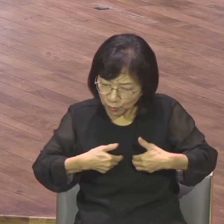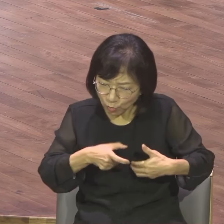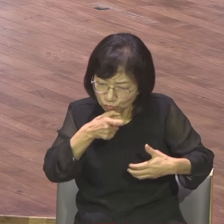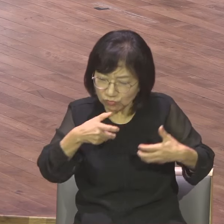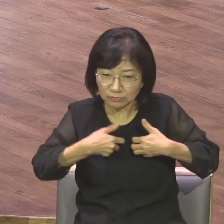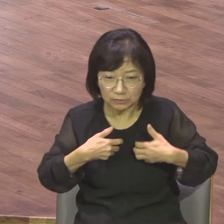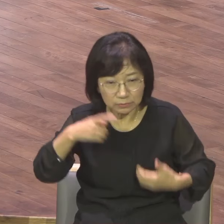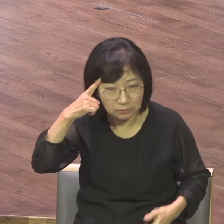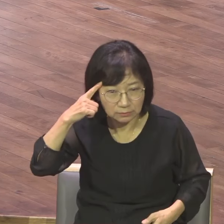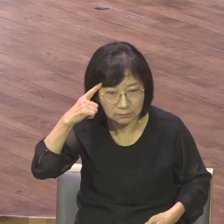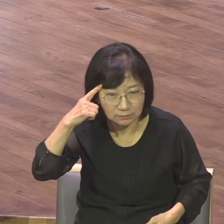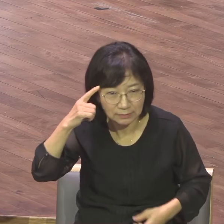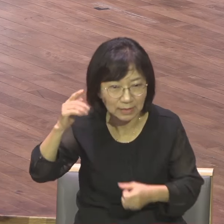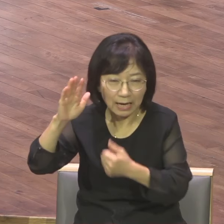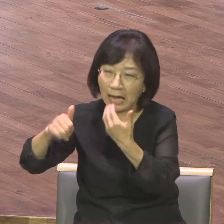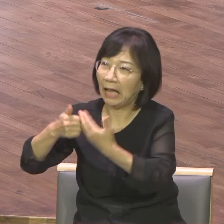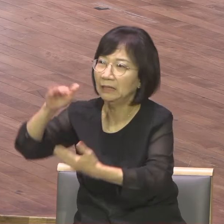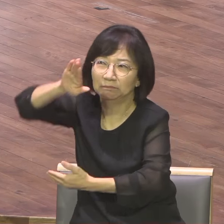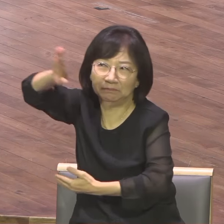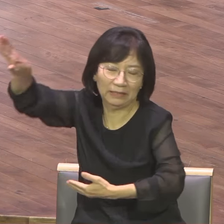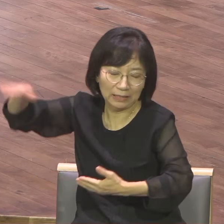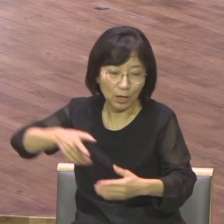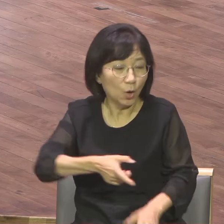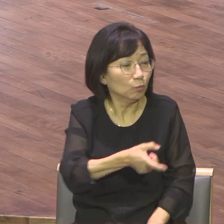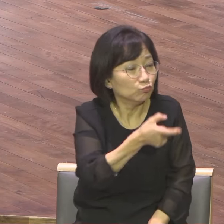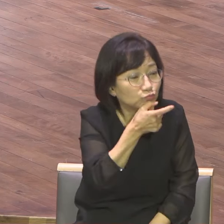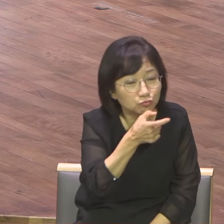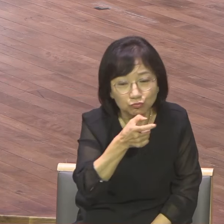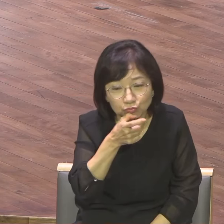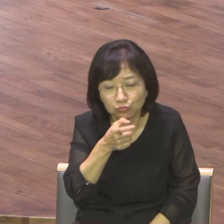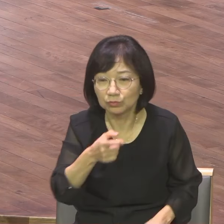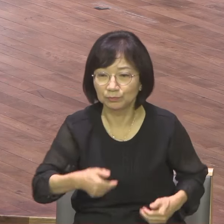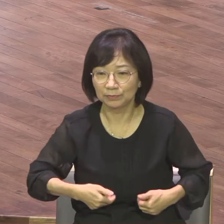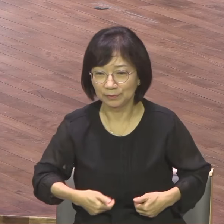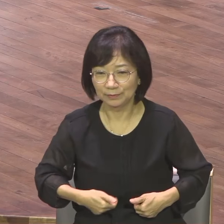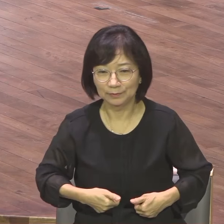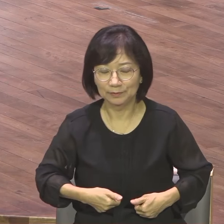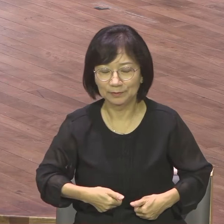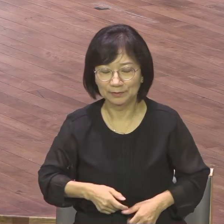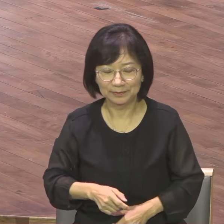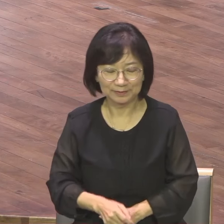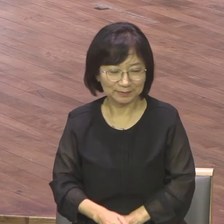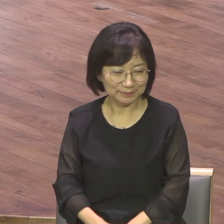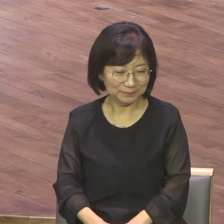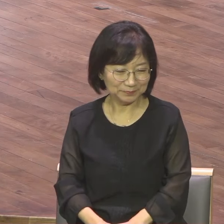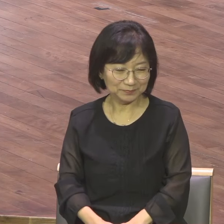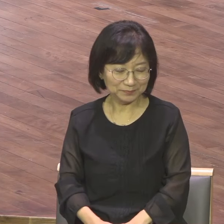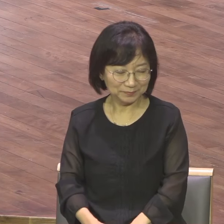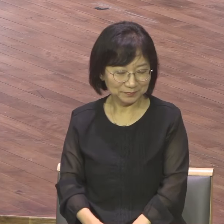열왕기하 16장과 역대하 28장에 보면 아스 왕에 대한 평가가 나오지요.